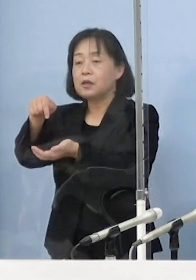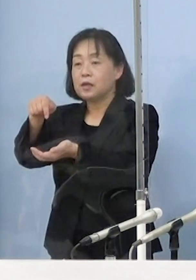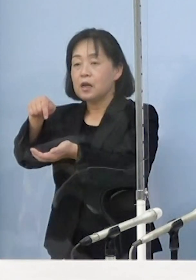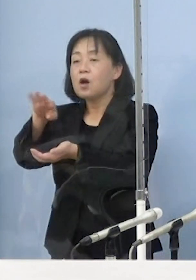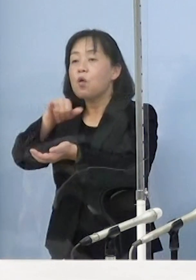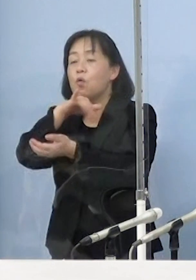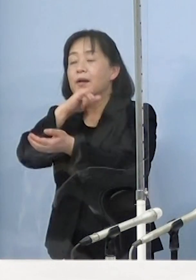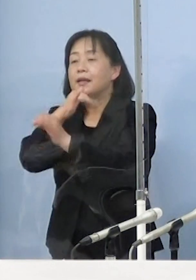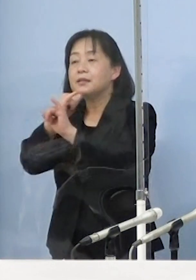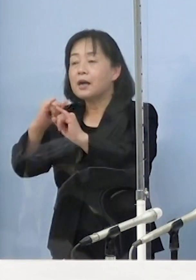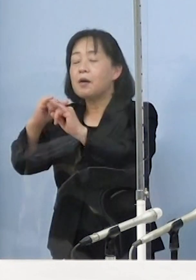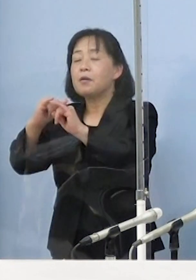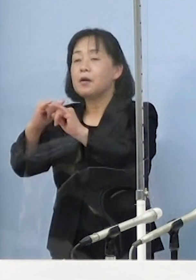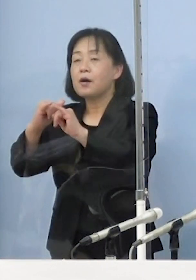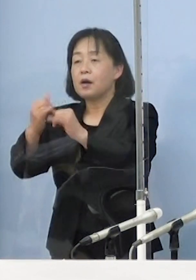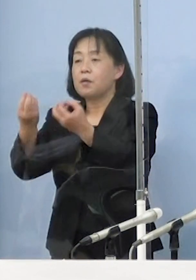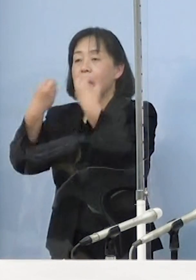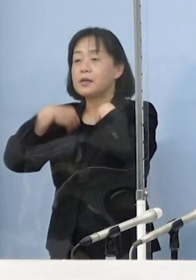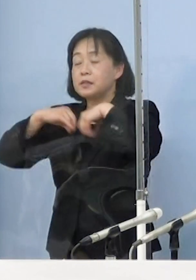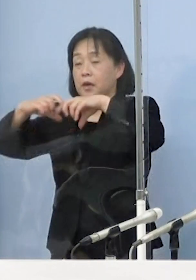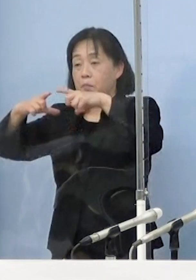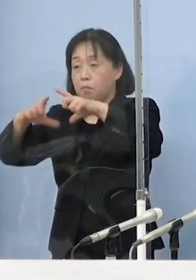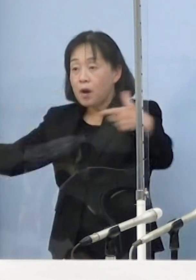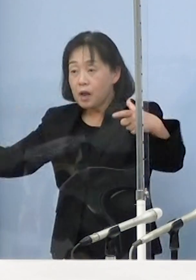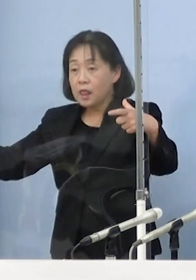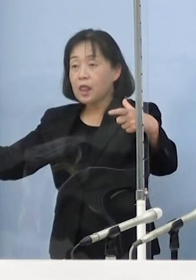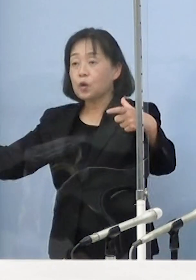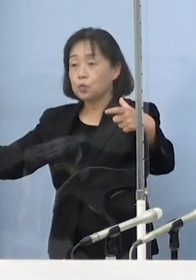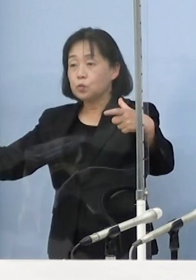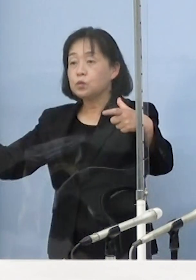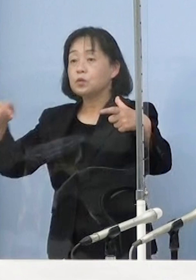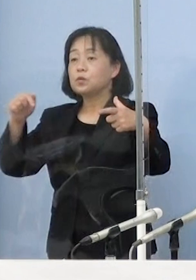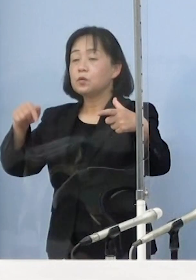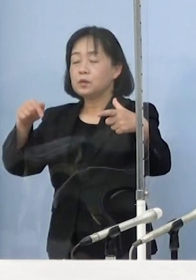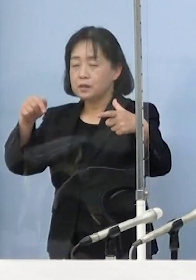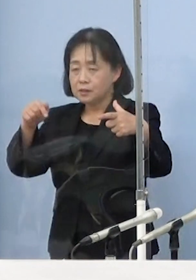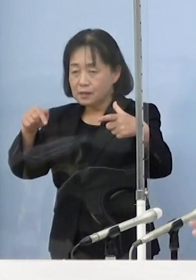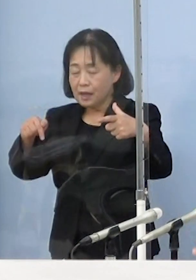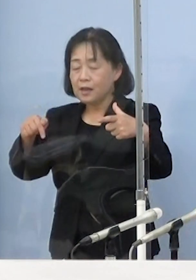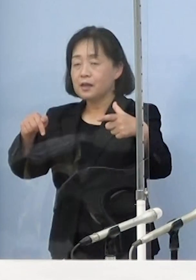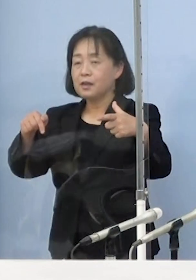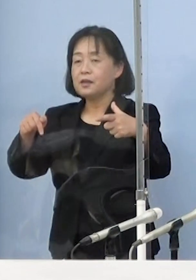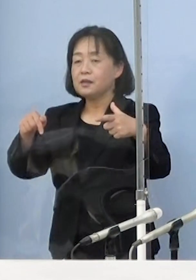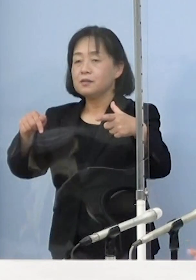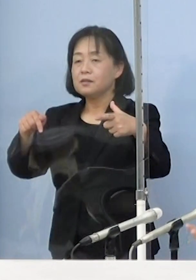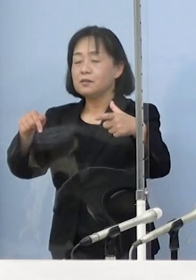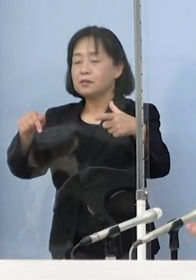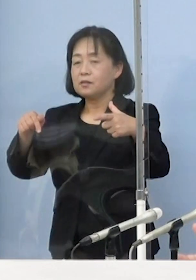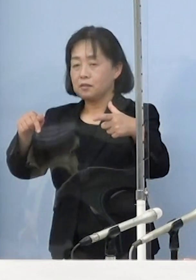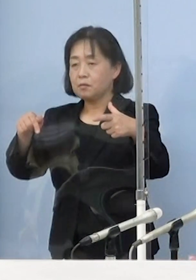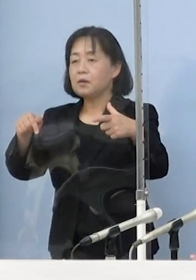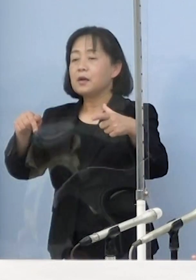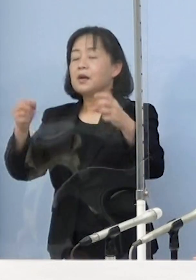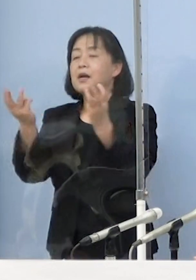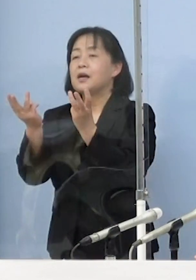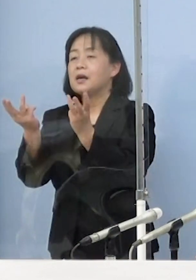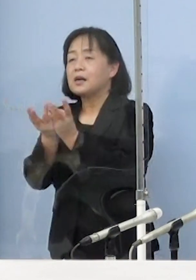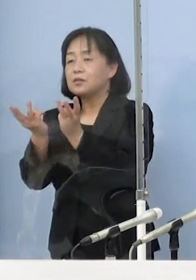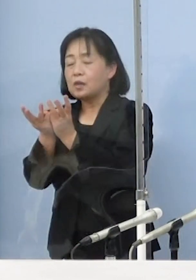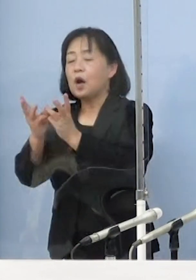高齢者の皆さん方がかかってしまう、そして高齢者の皆さん方全体として数を押し上げてしま